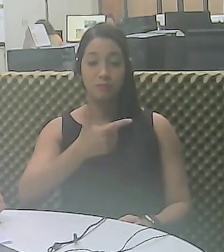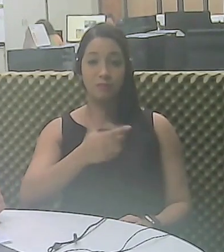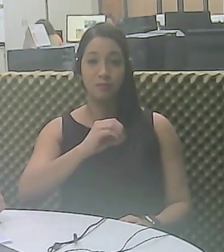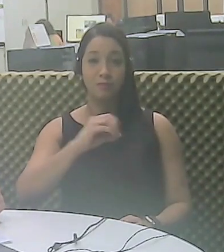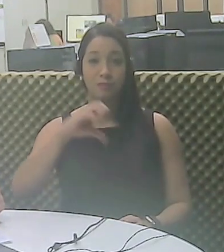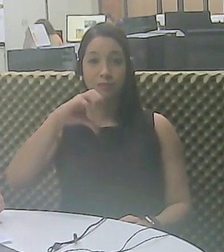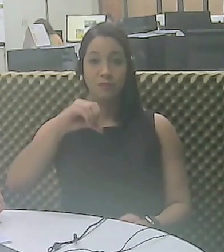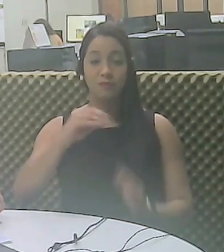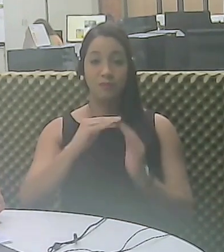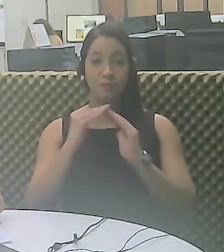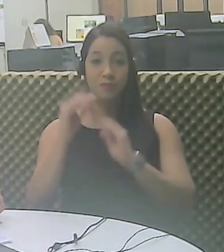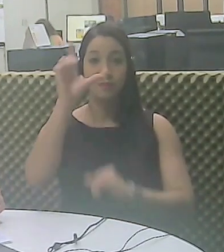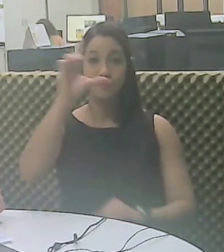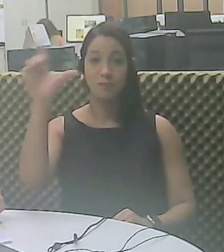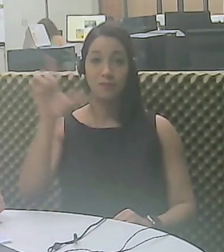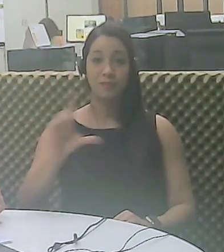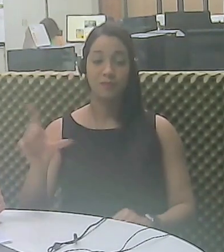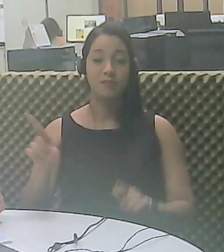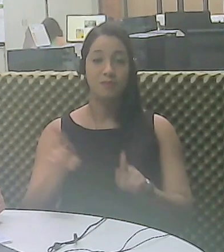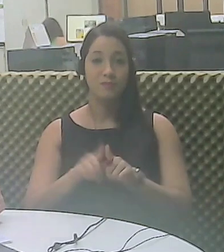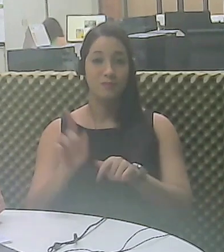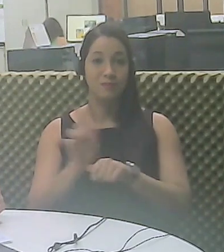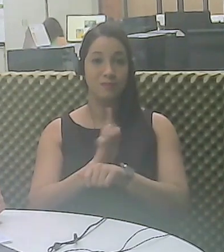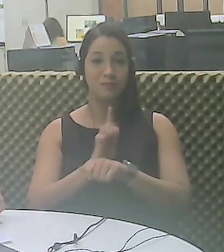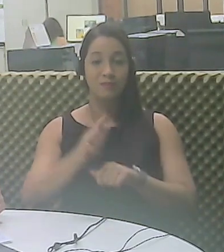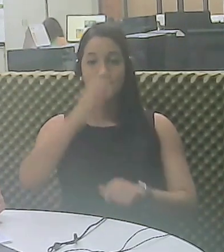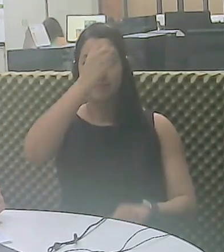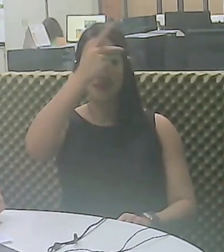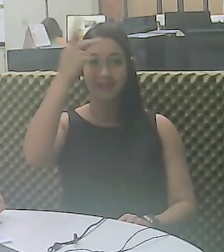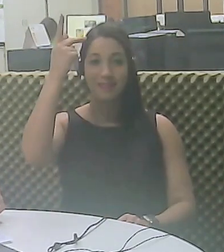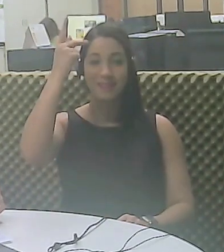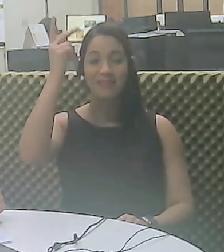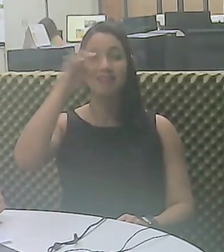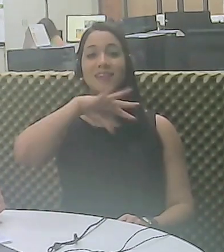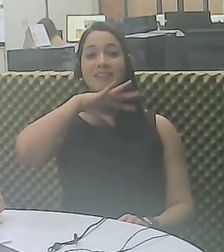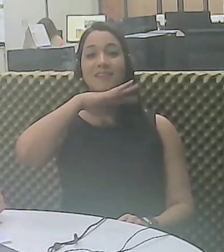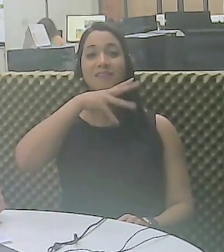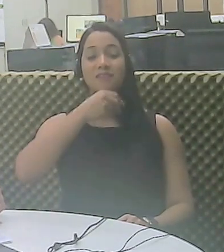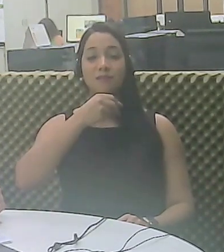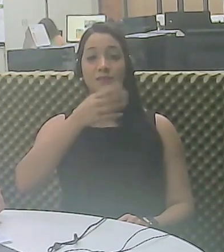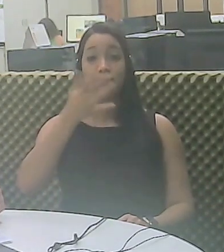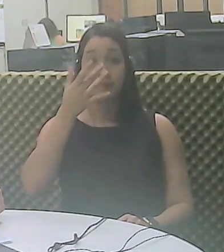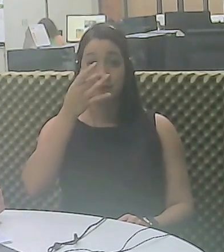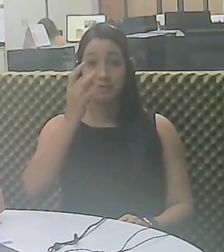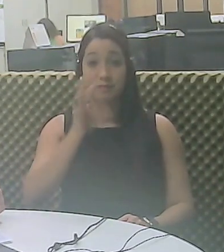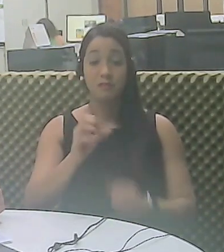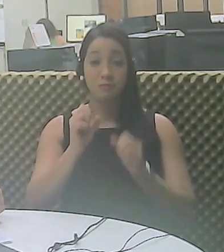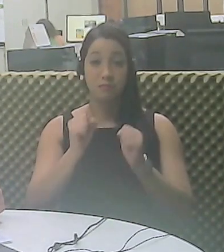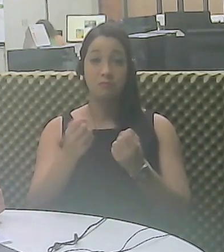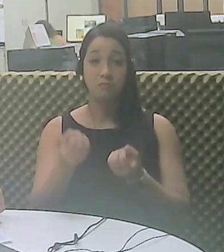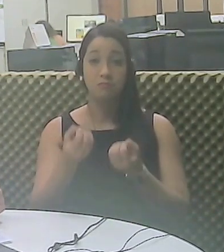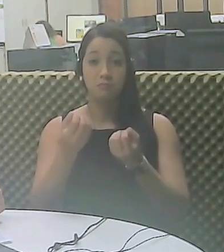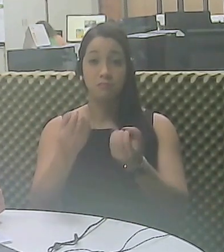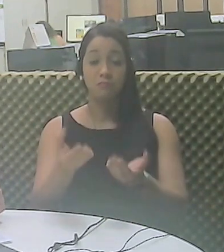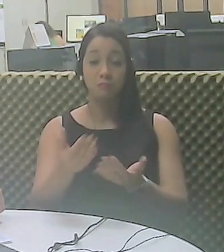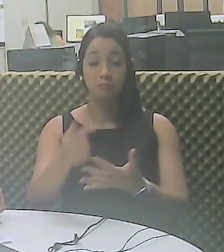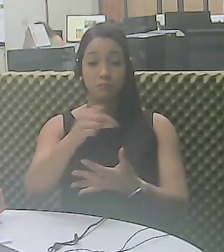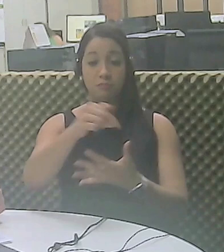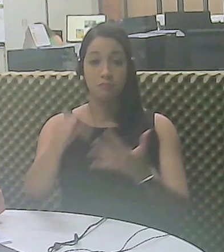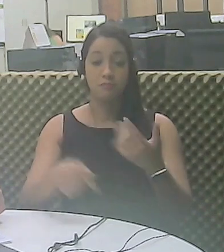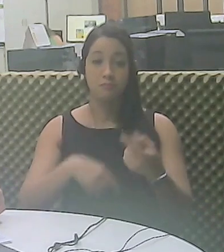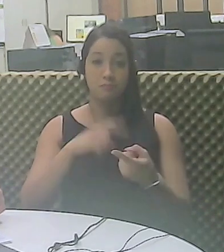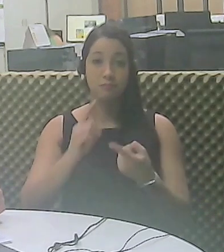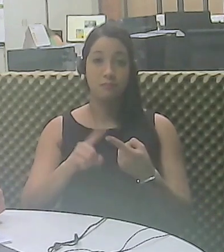bairro Luizote de Freitas, também na gestão do prefeito Odelmo Leão. Entre os resíduos que podem ser entregues nos ecopontos